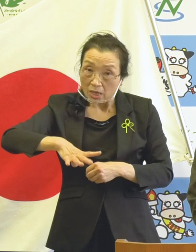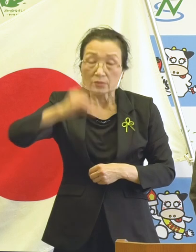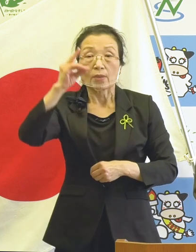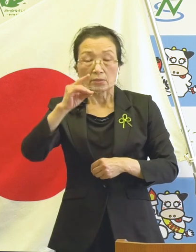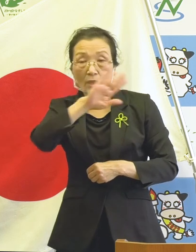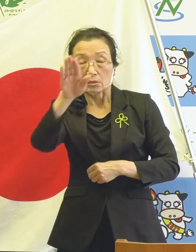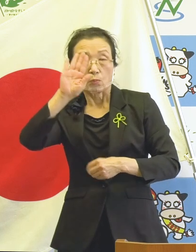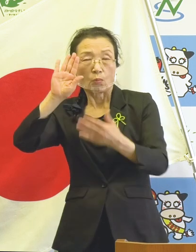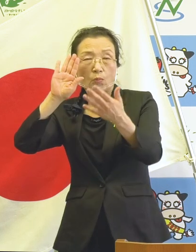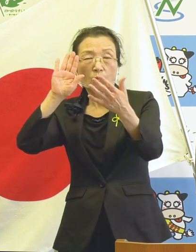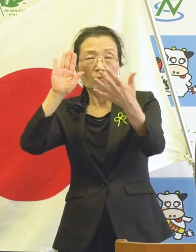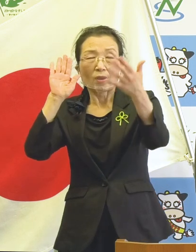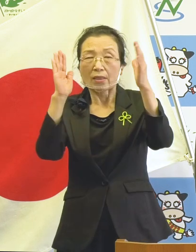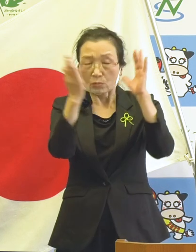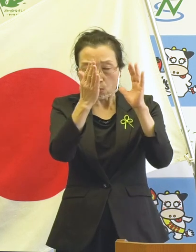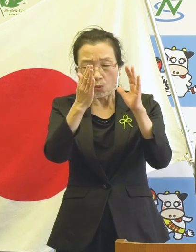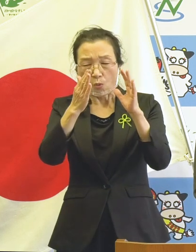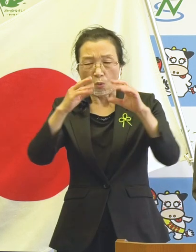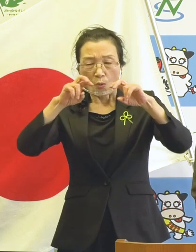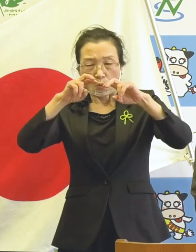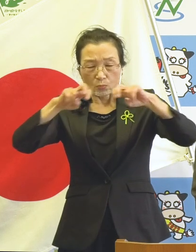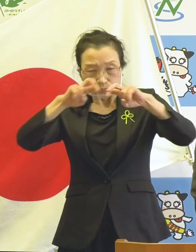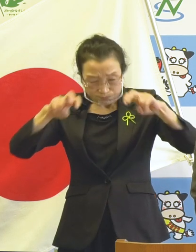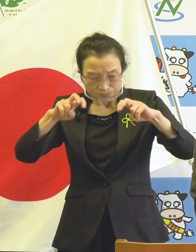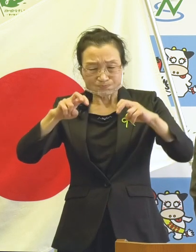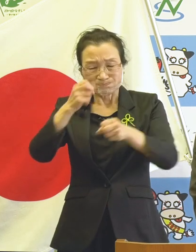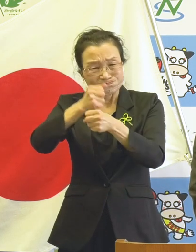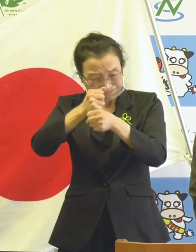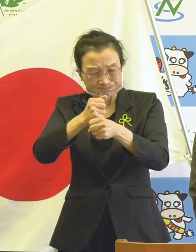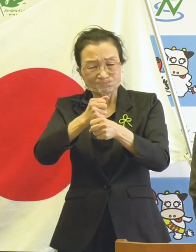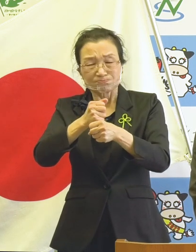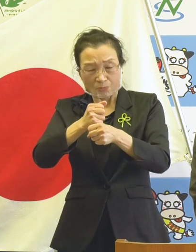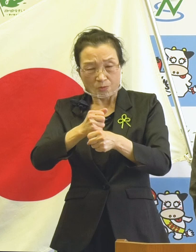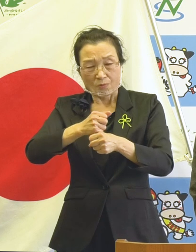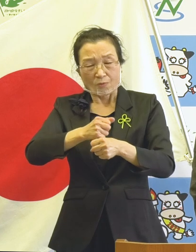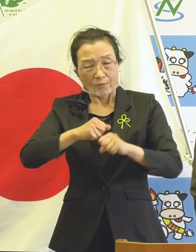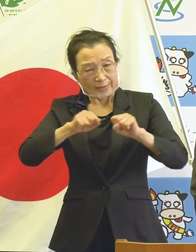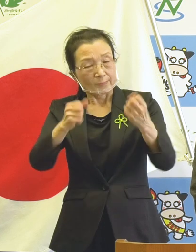候変動情報収集分析事業を実施しました。